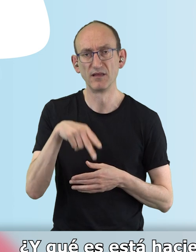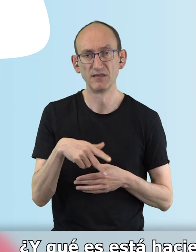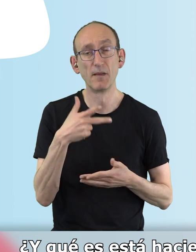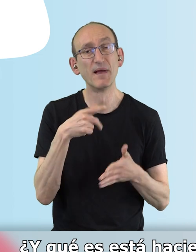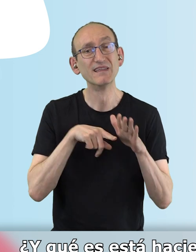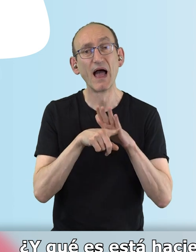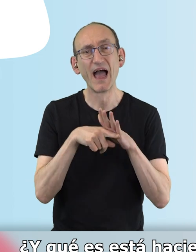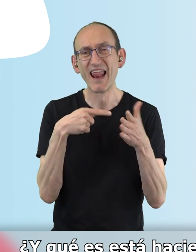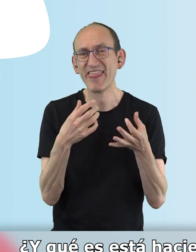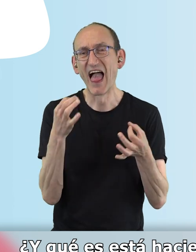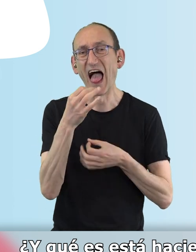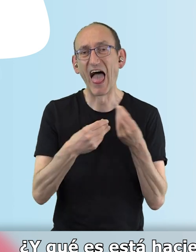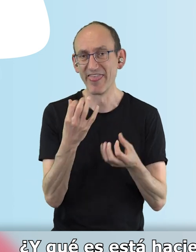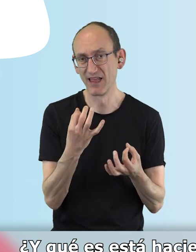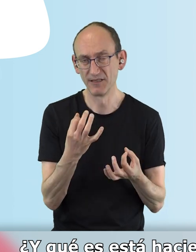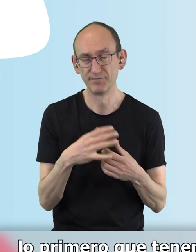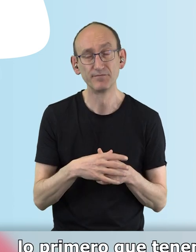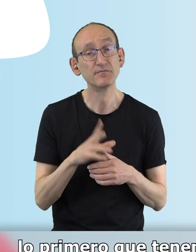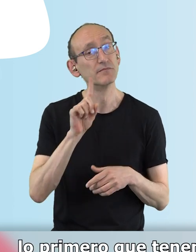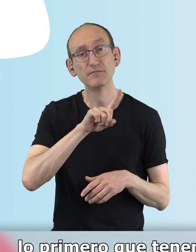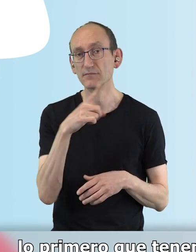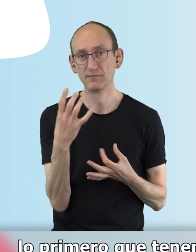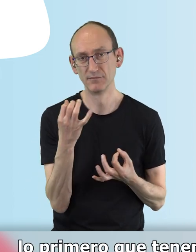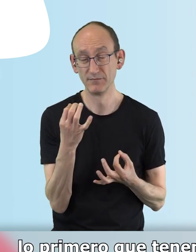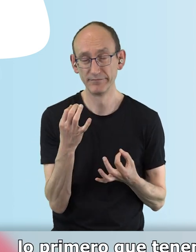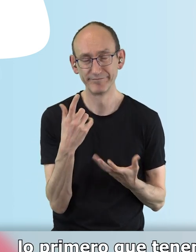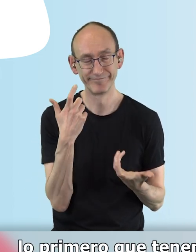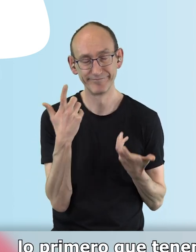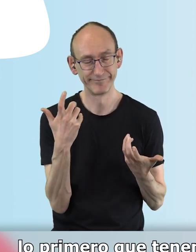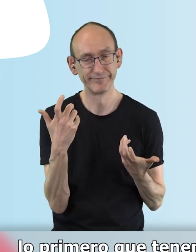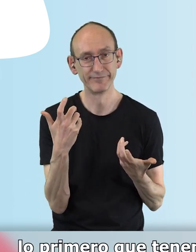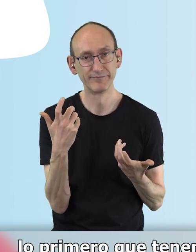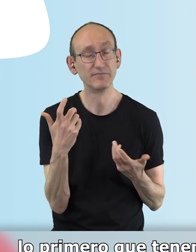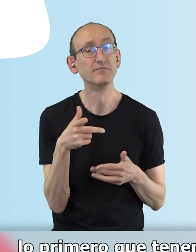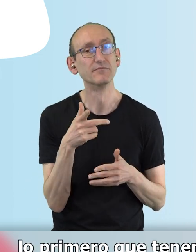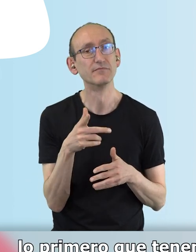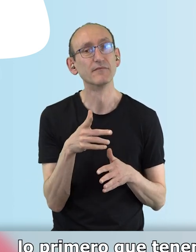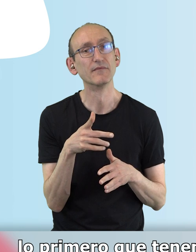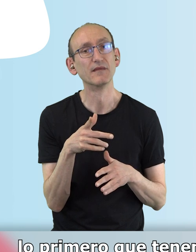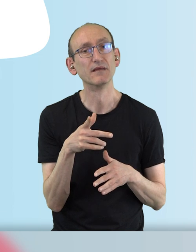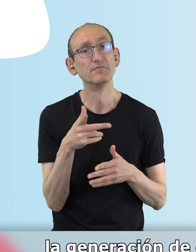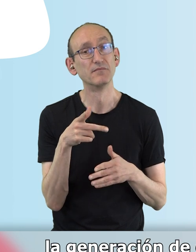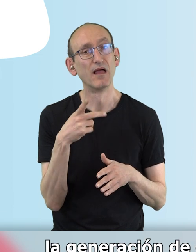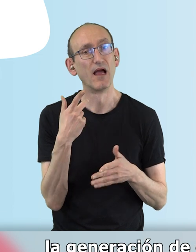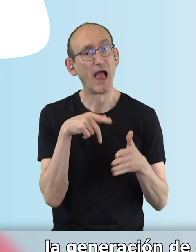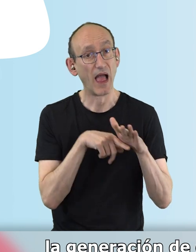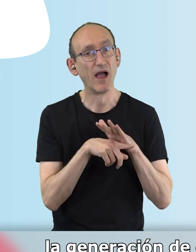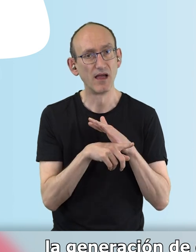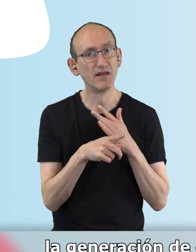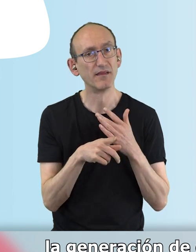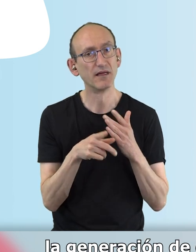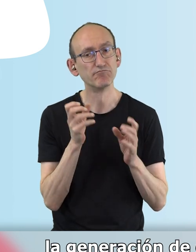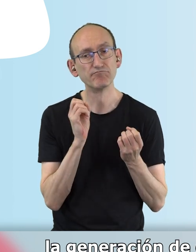lo que está haciendo la gerencia? Bueno, fundamentalmente, lo primero que tenemos que destacar es que está impulsando